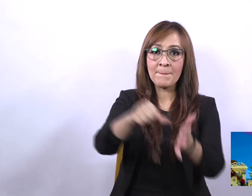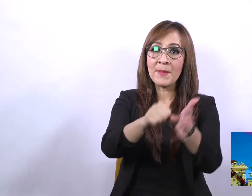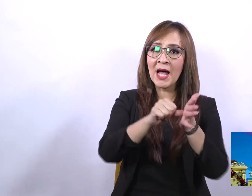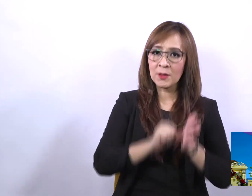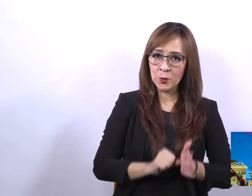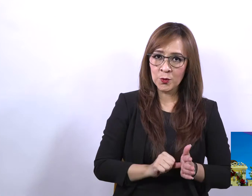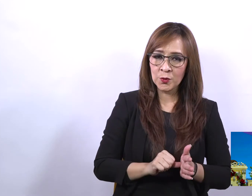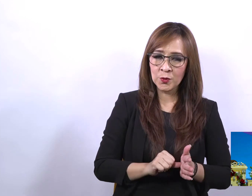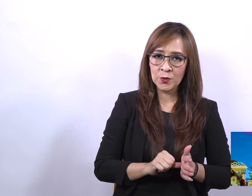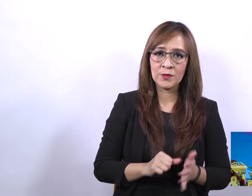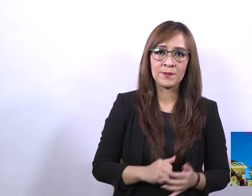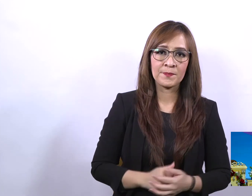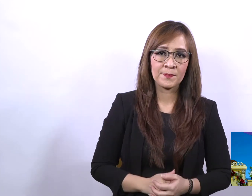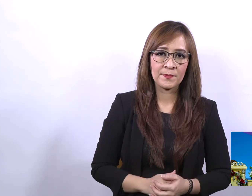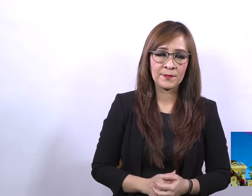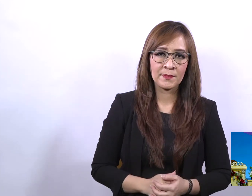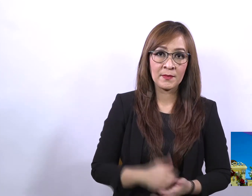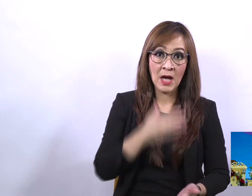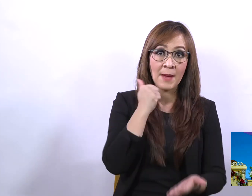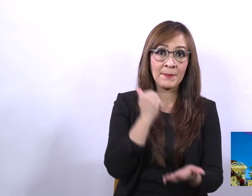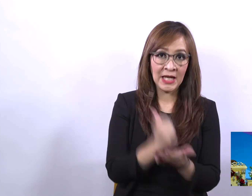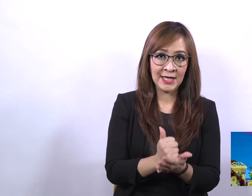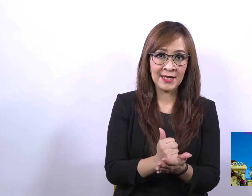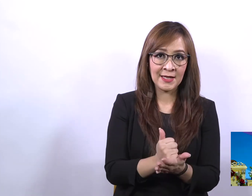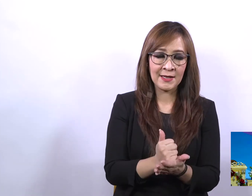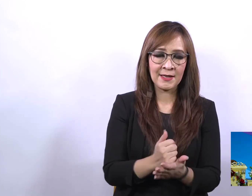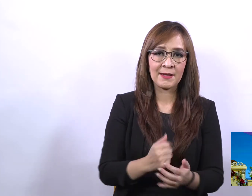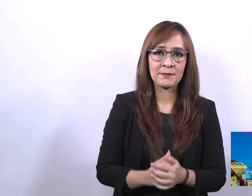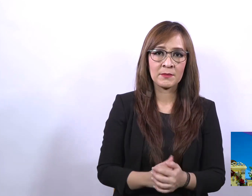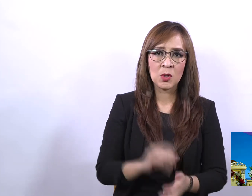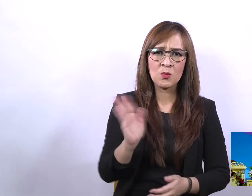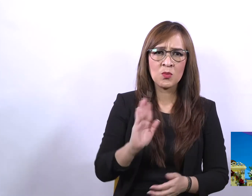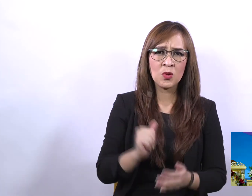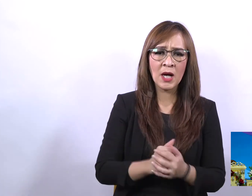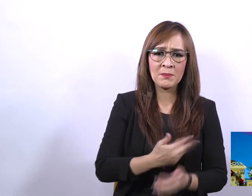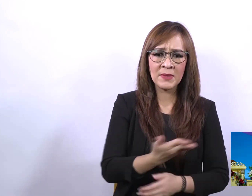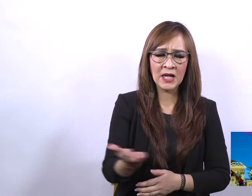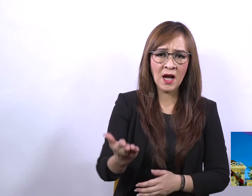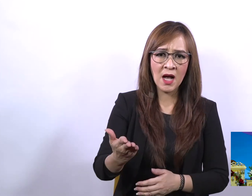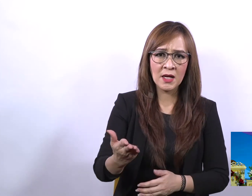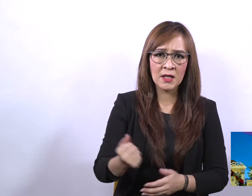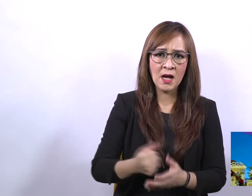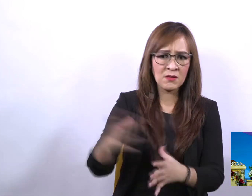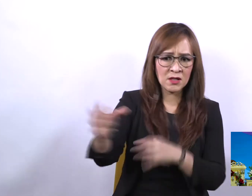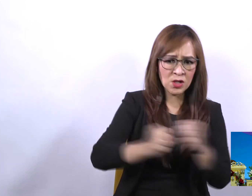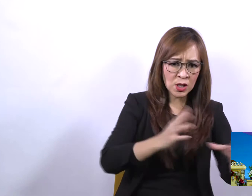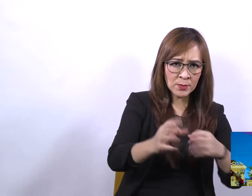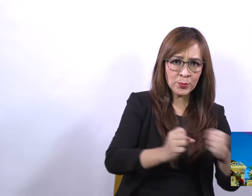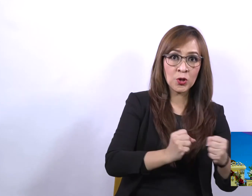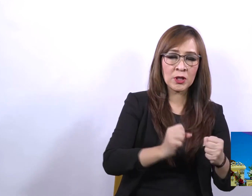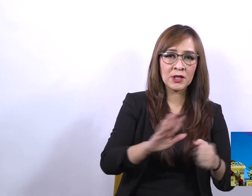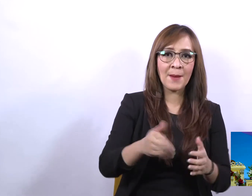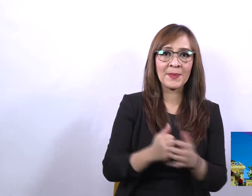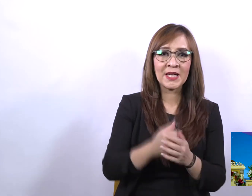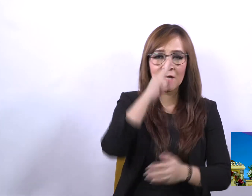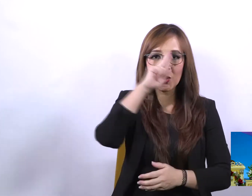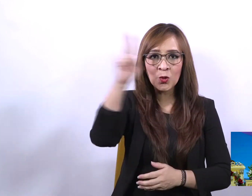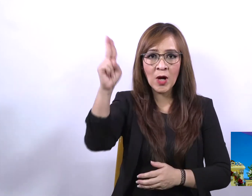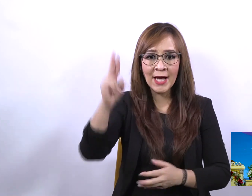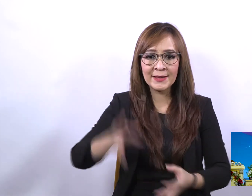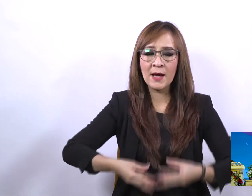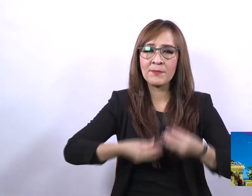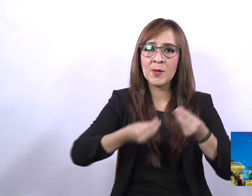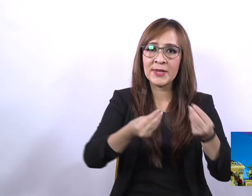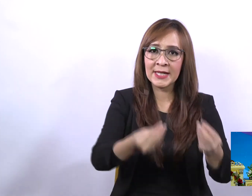itu akan kuberikan Hai Amin Jadi bukan mereka yang rebut Tuhan yang berikan tugas mereka hanya taat